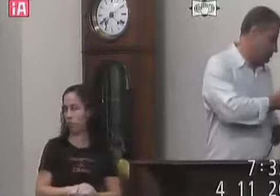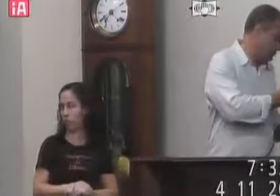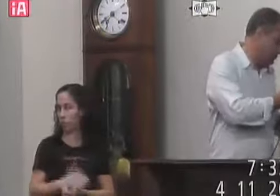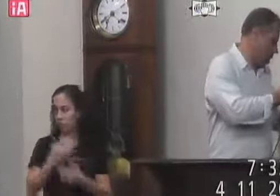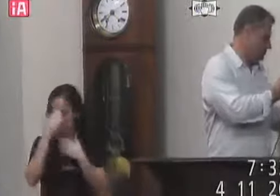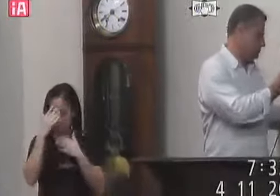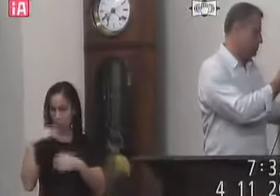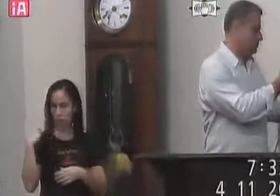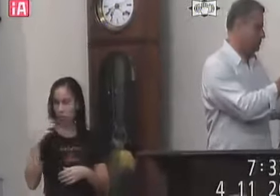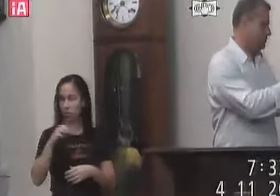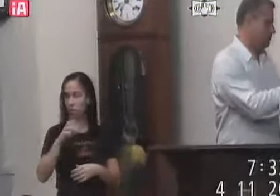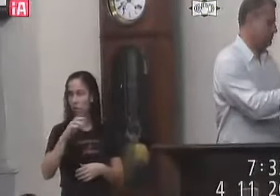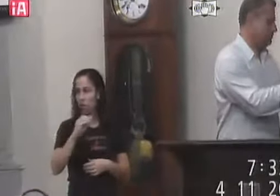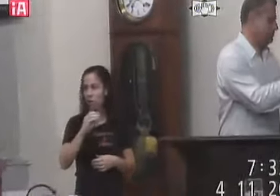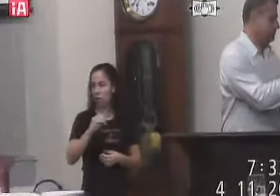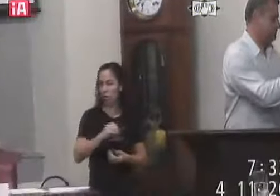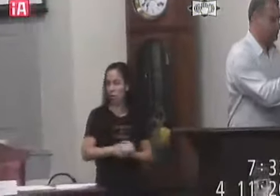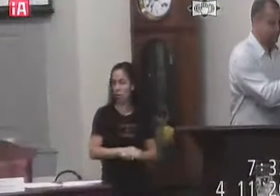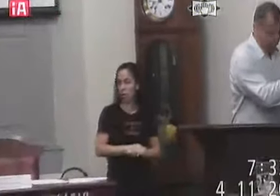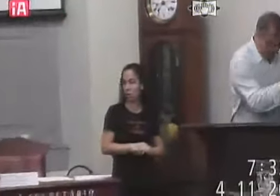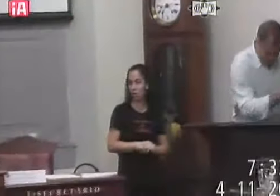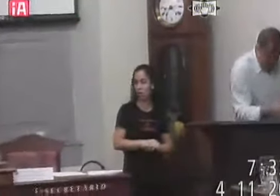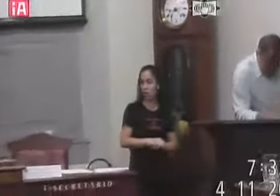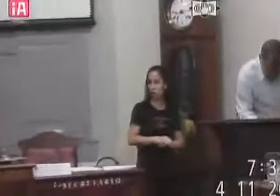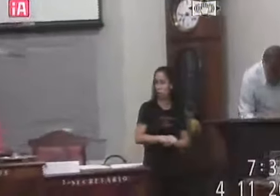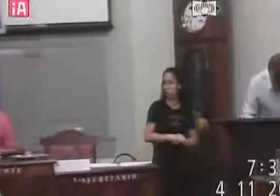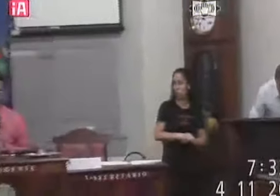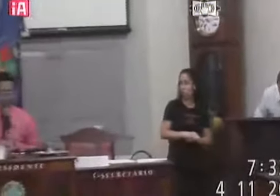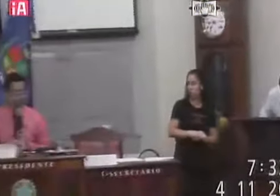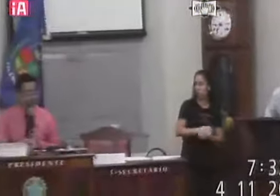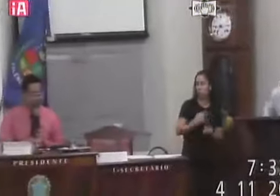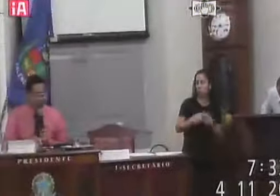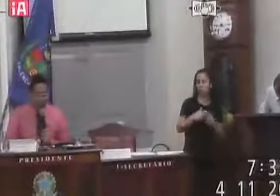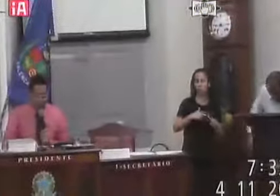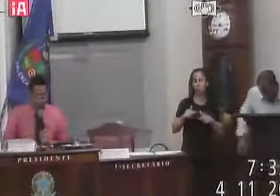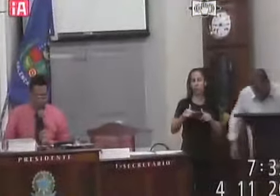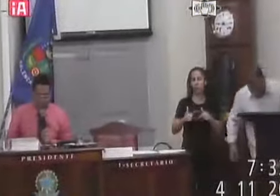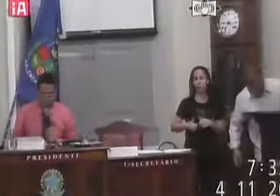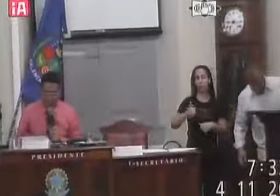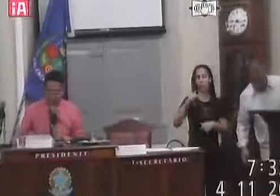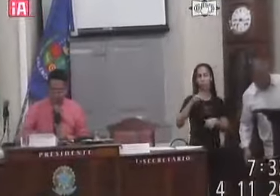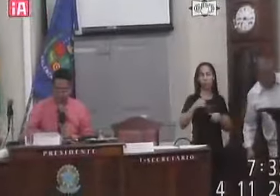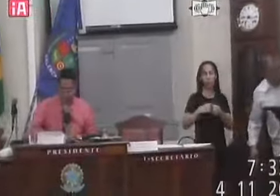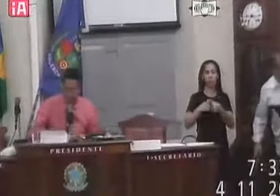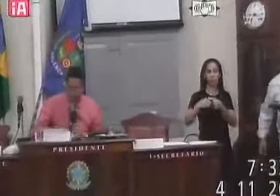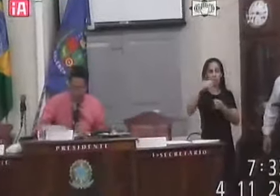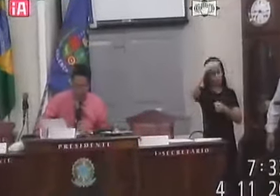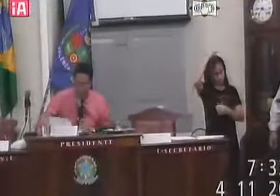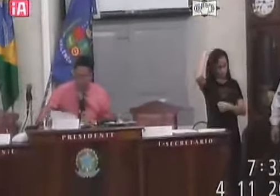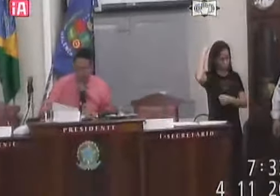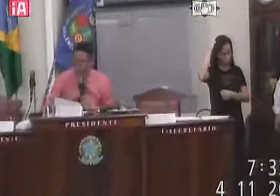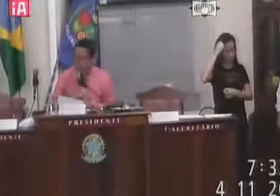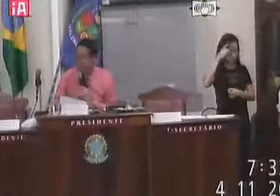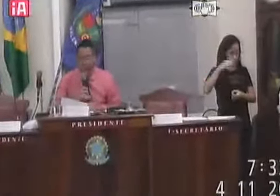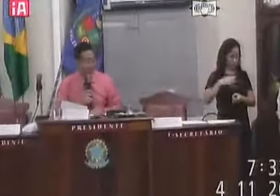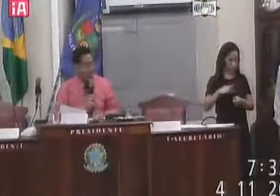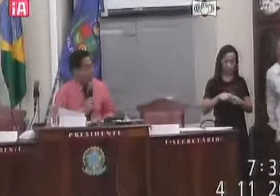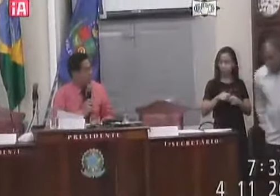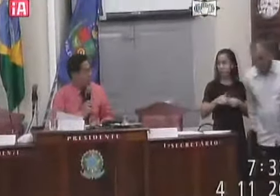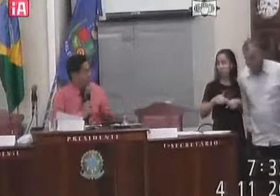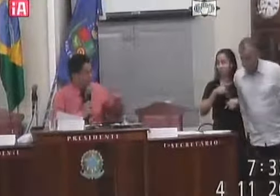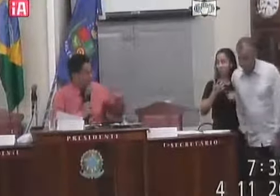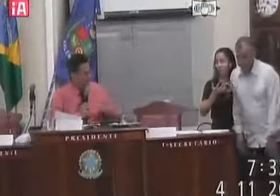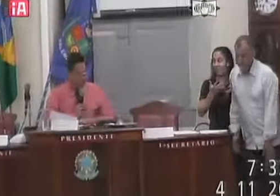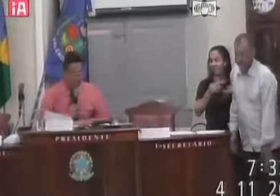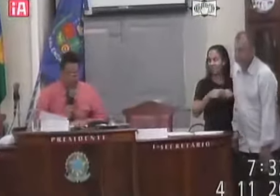Obrigado Vereador Marcelo Pelo grande Trabalho Pelo distrito De Santa Isabel Você vai ser Muito bem recebido Lá